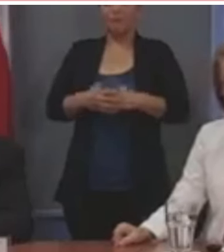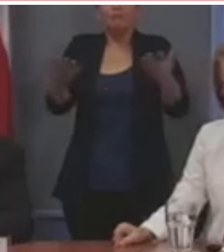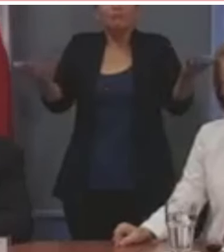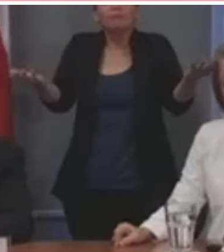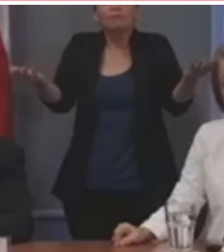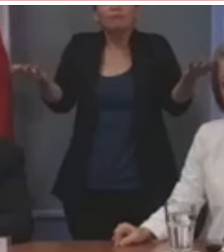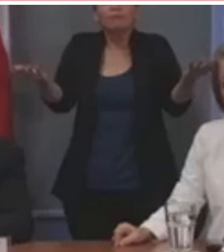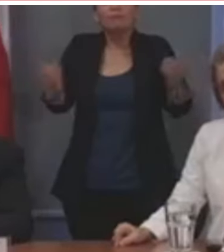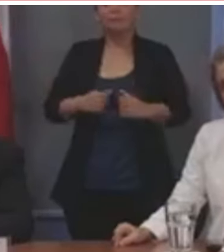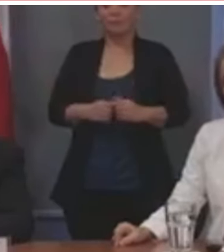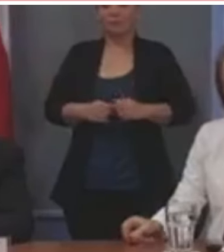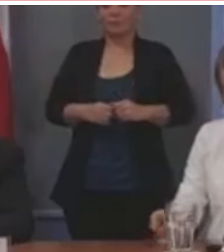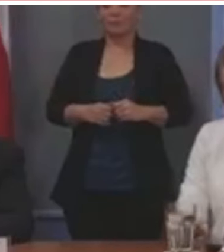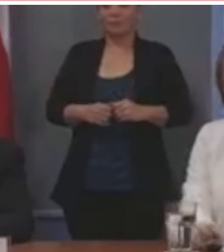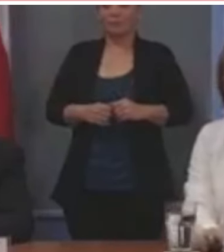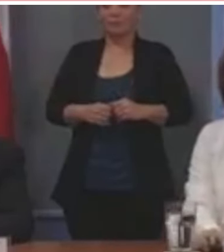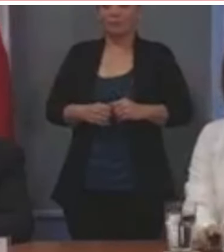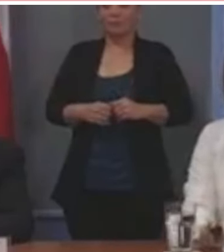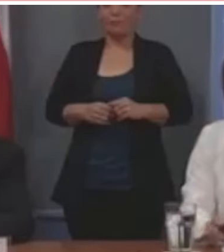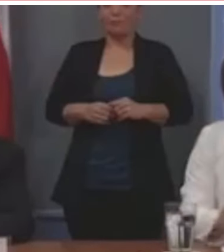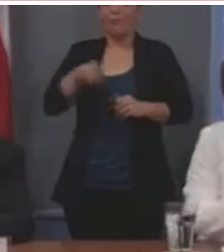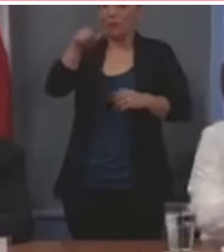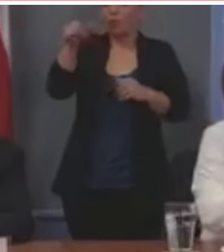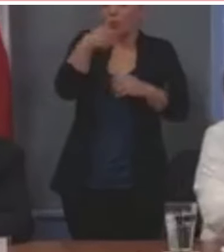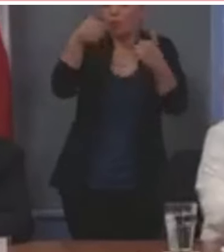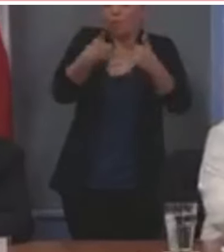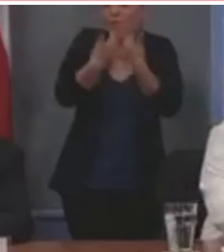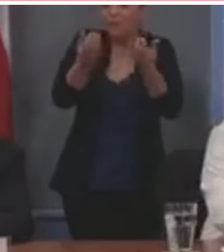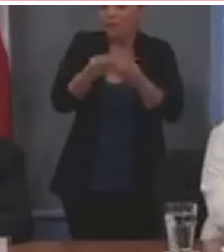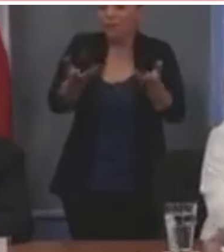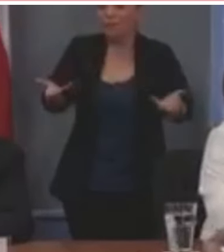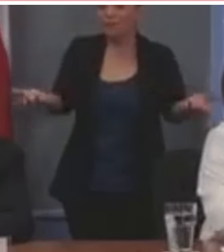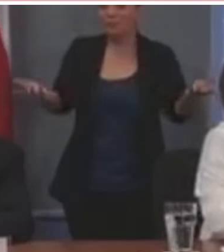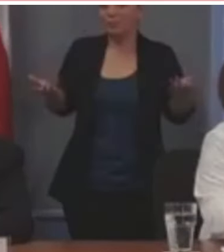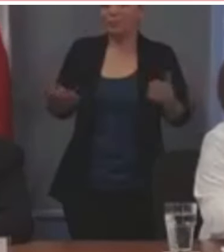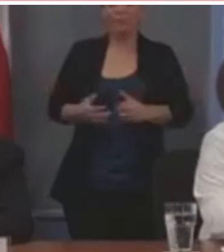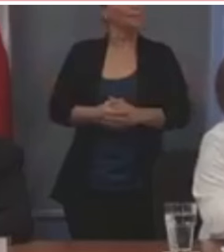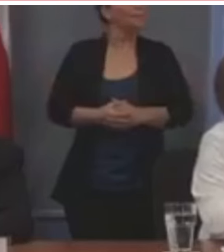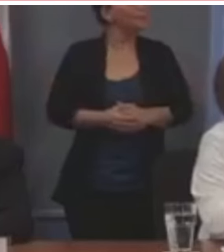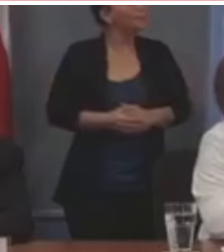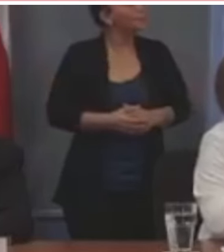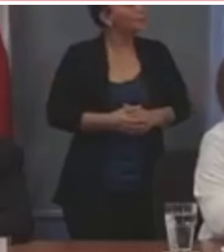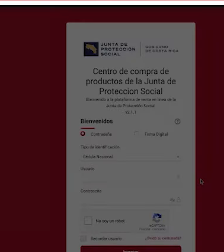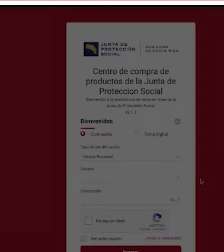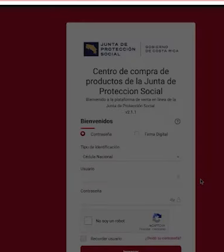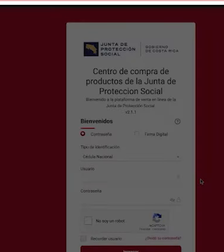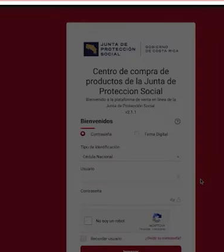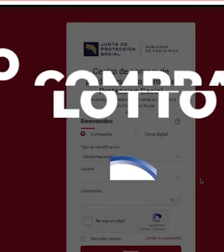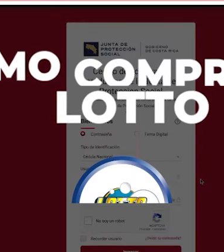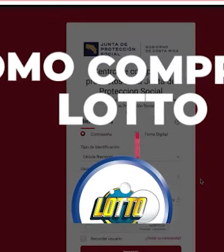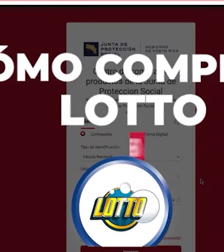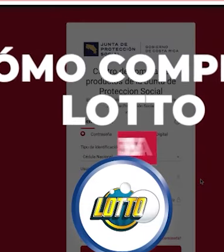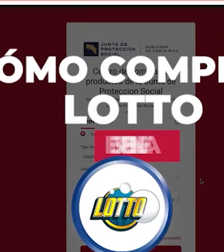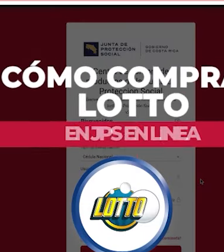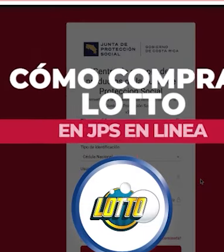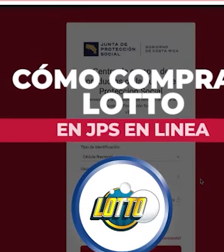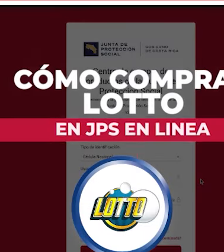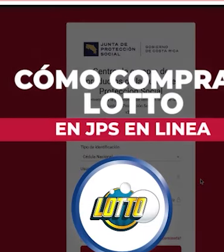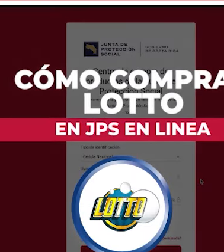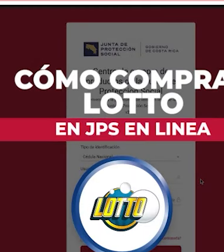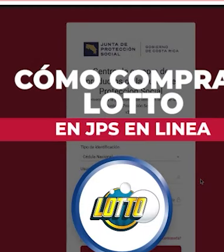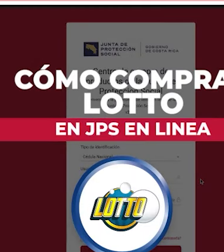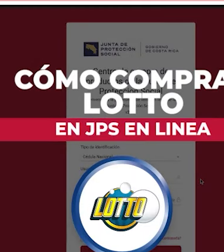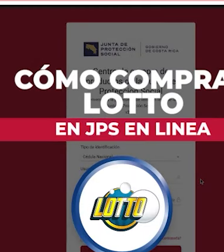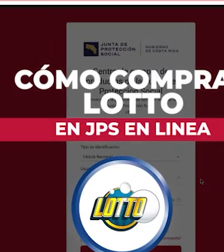Díganme, eso es otro reto más. Ahora, ¿cómo comprar loto